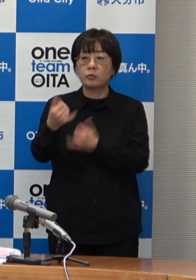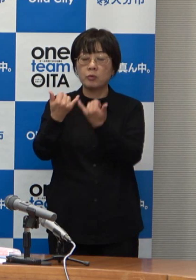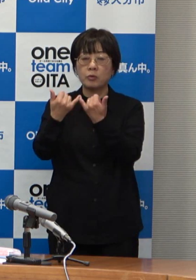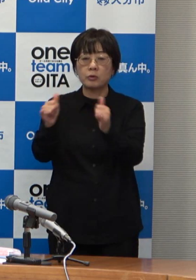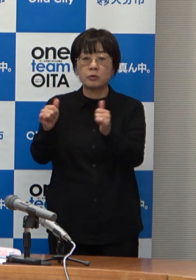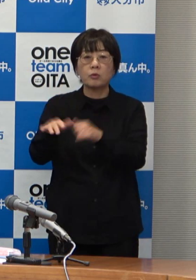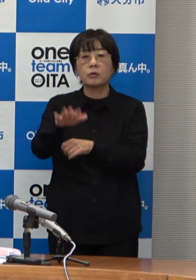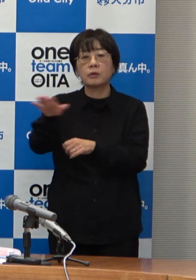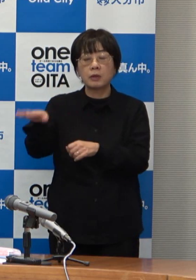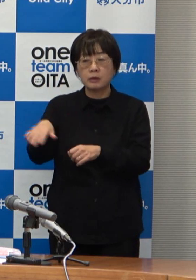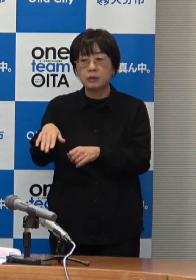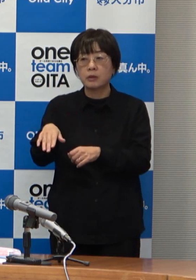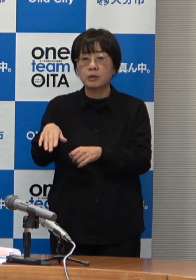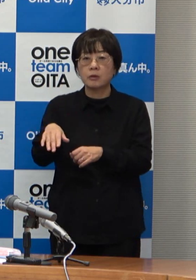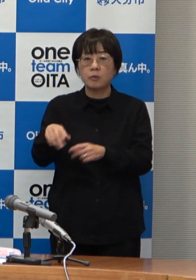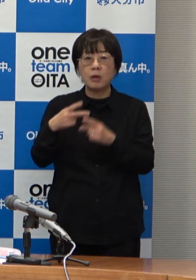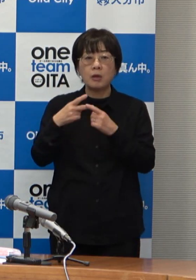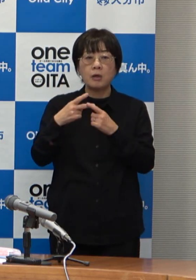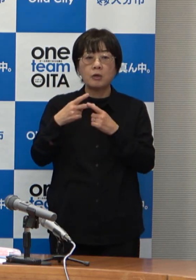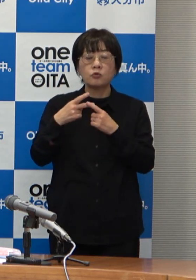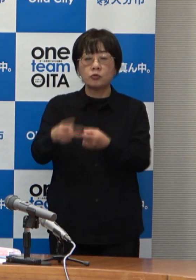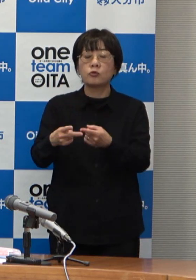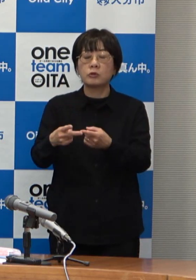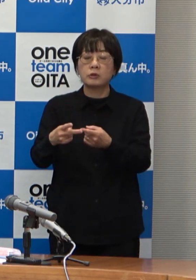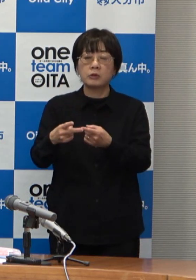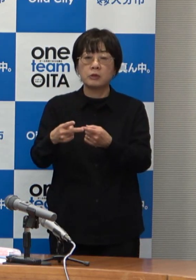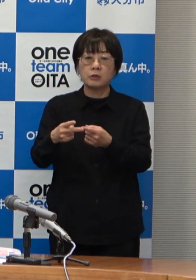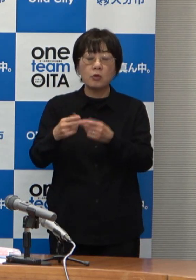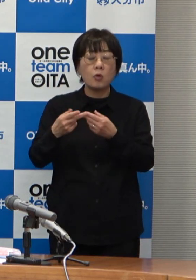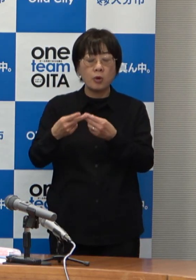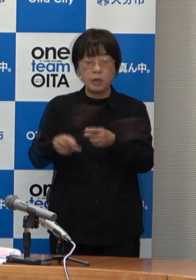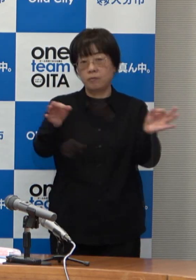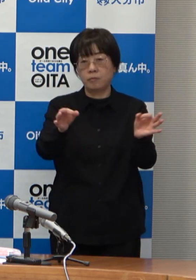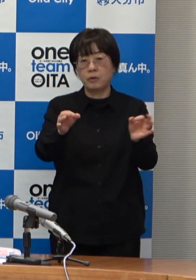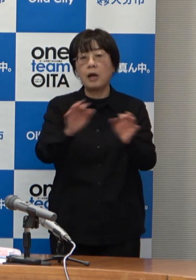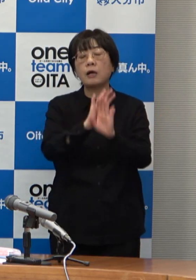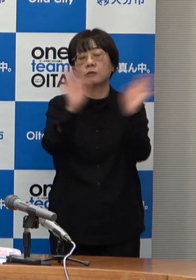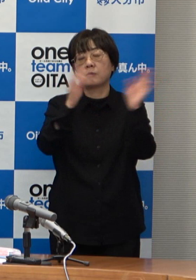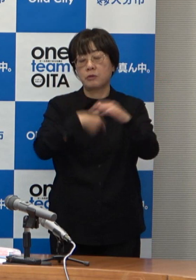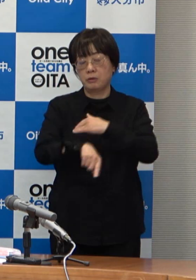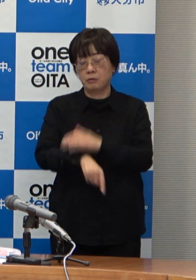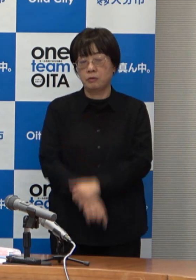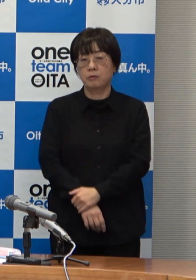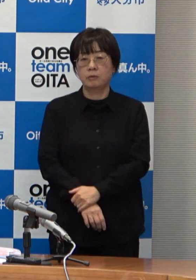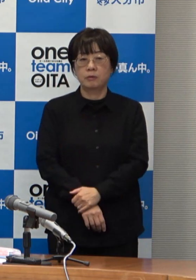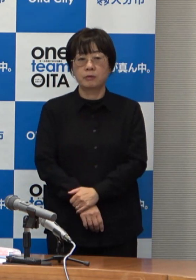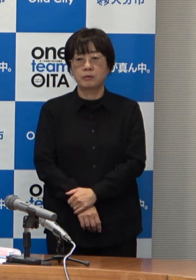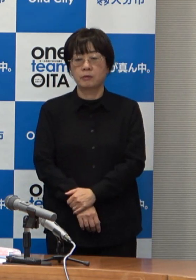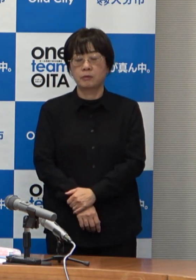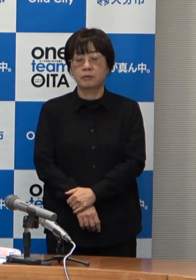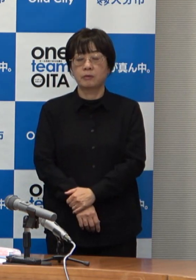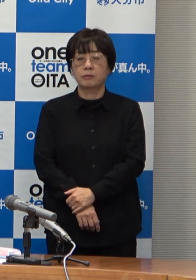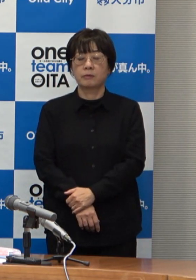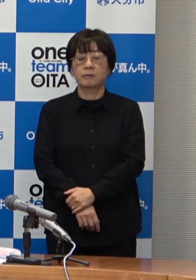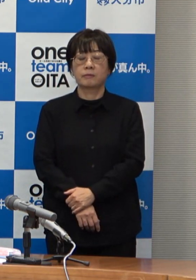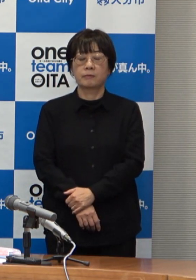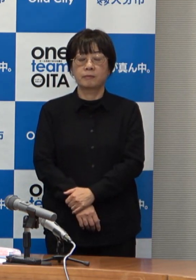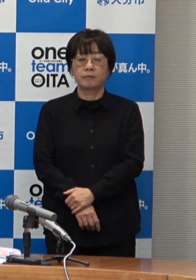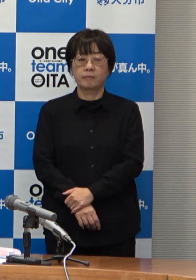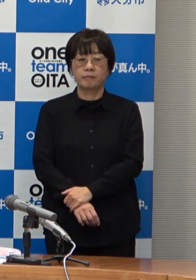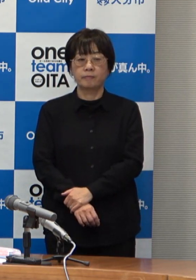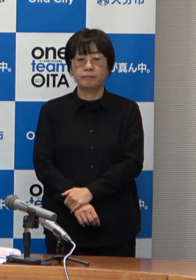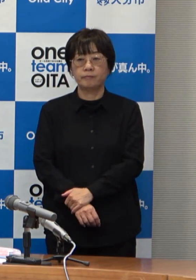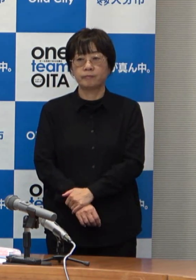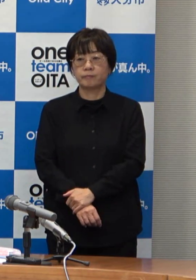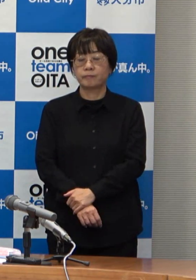家についてはプッシュ型で通知の発送をしますこれが1月22スケジュールとしてはそんな感じ